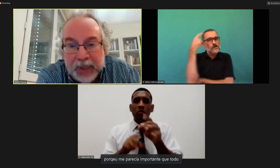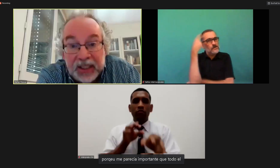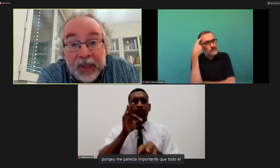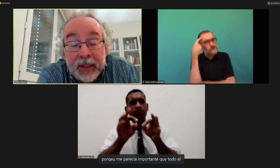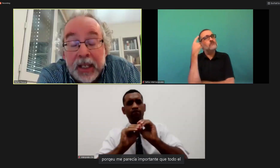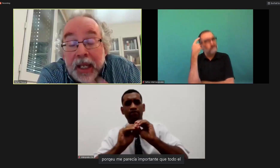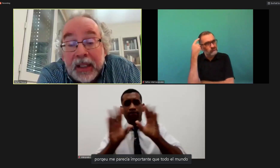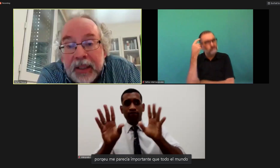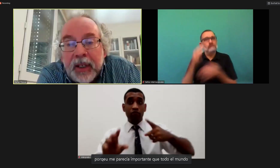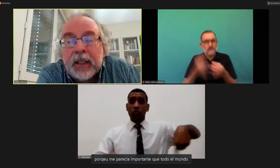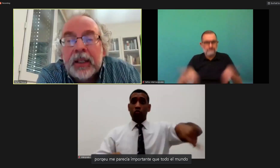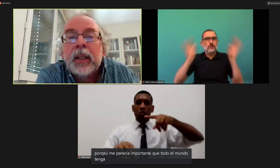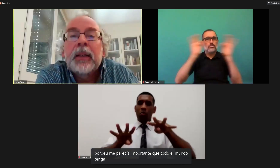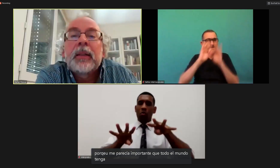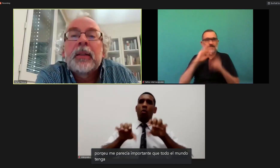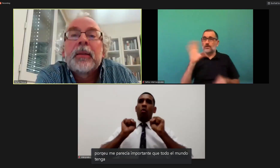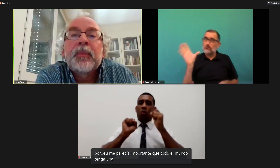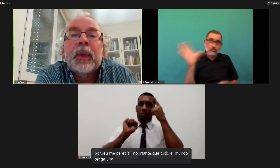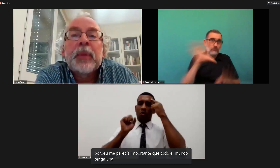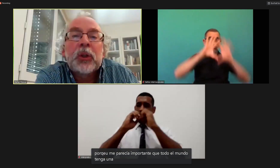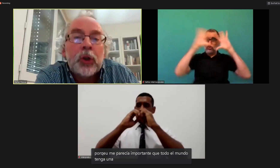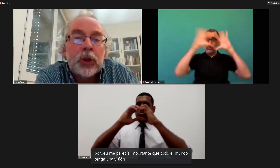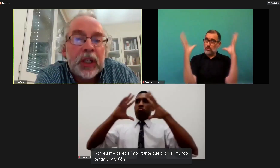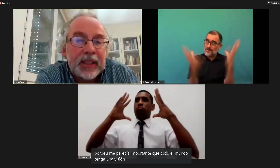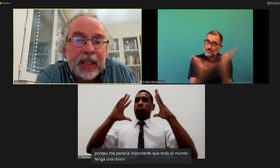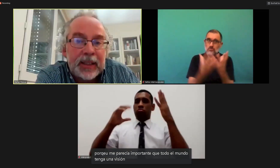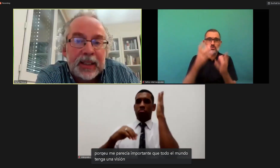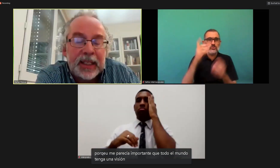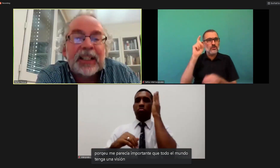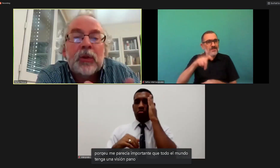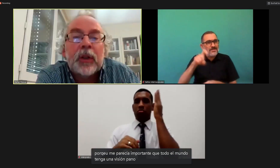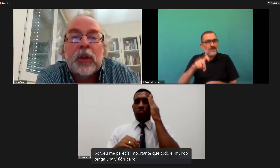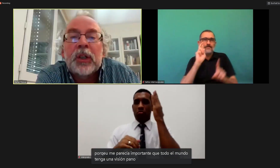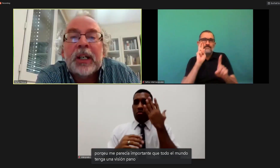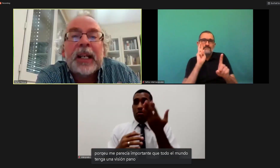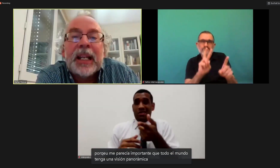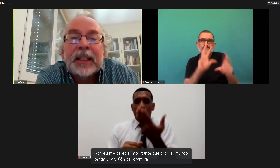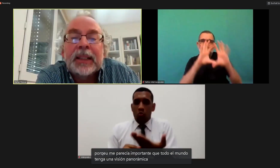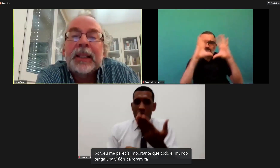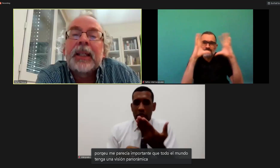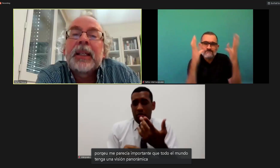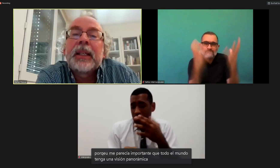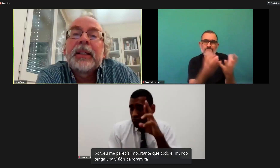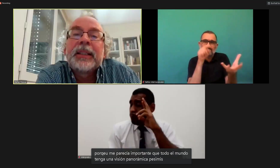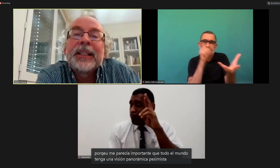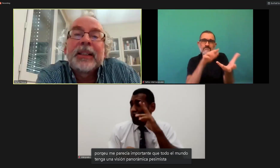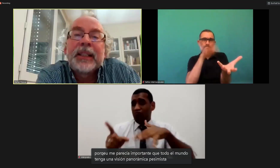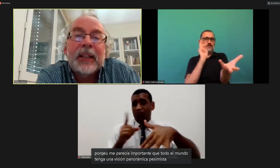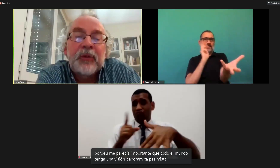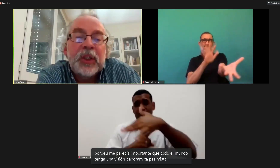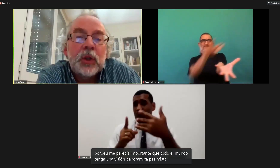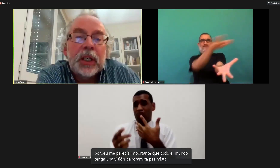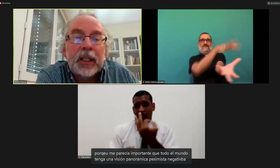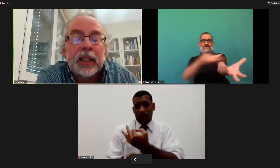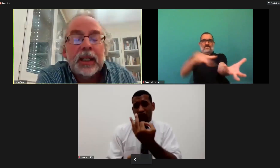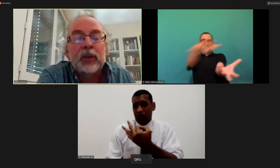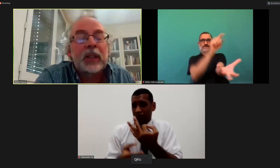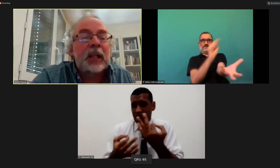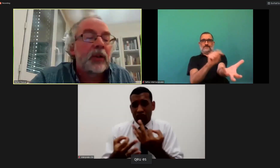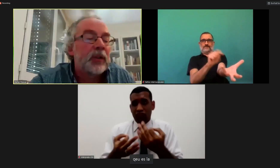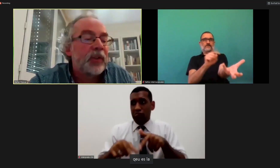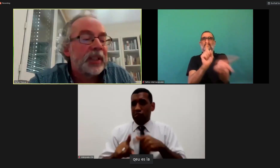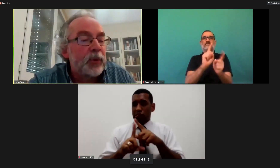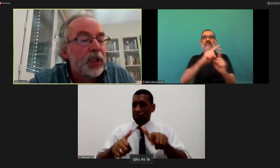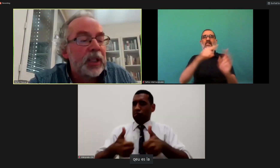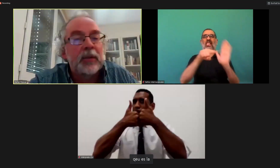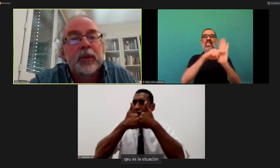obviamente pesimista, negativa, pero yo creo que esa es la situación real y el desafío